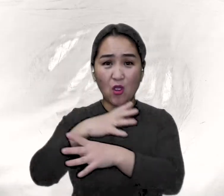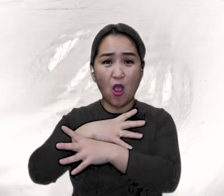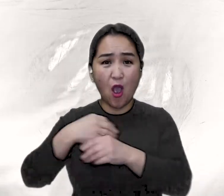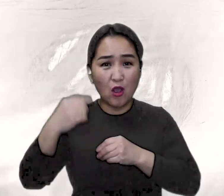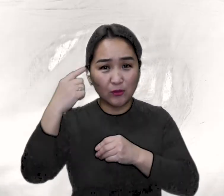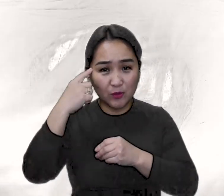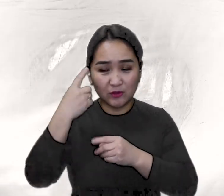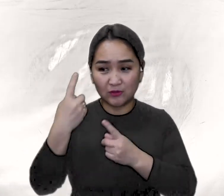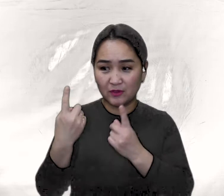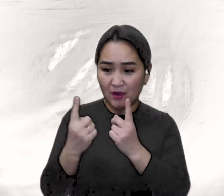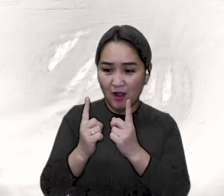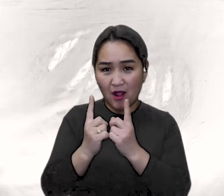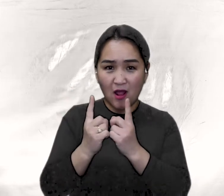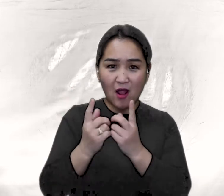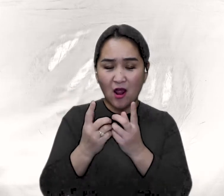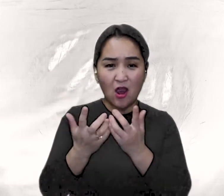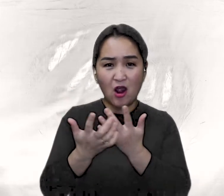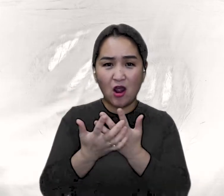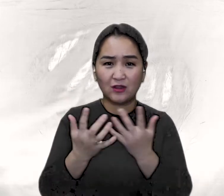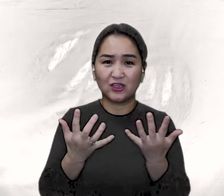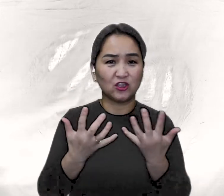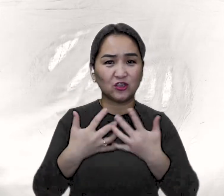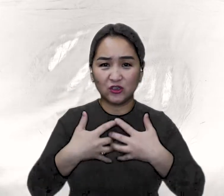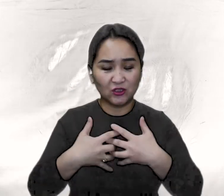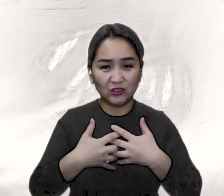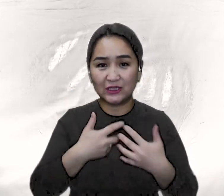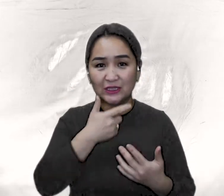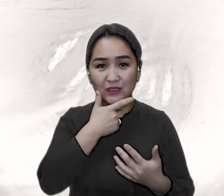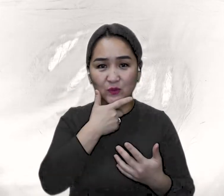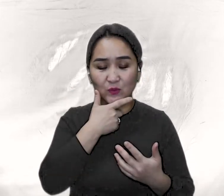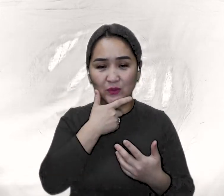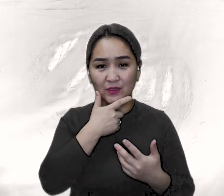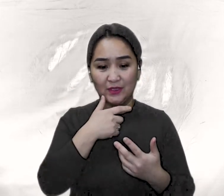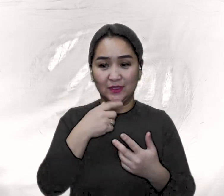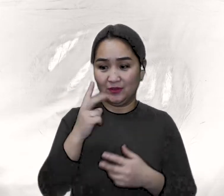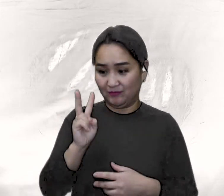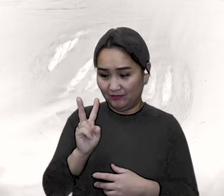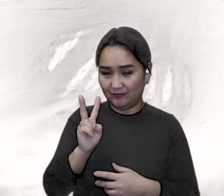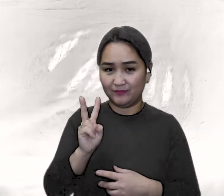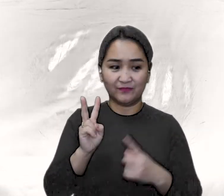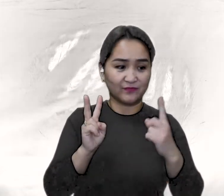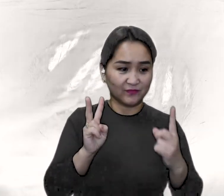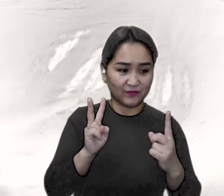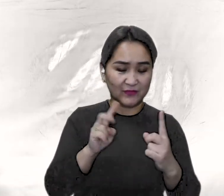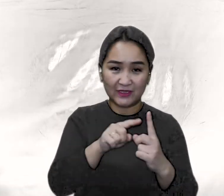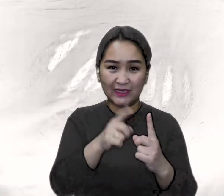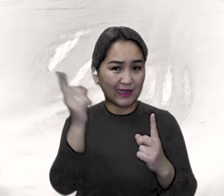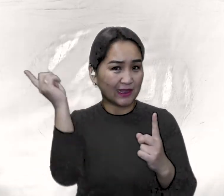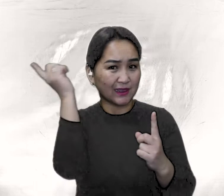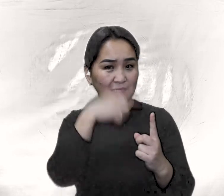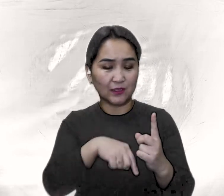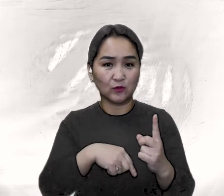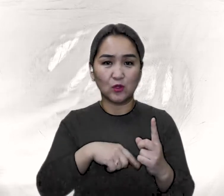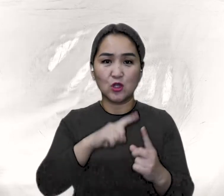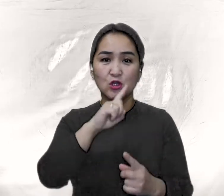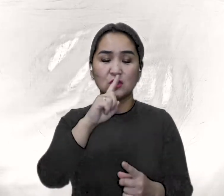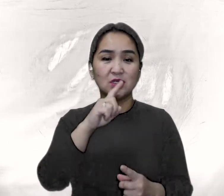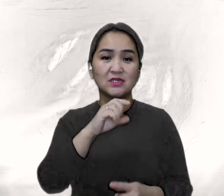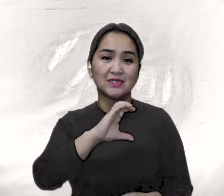ерөөсөө хилцээд хүрэхгүй. Тэгээ ядаж ингээд хүндлэнгийн чи таатер ерөөсөө танихгүй. Хүн ингээд таатер дүгнээд яг юу